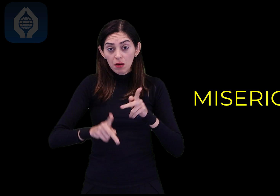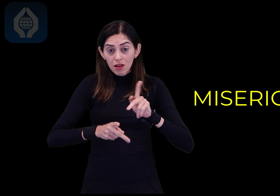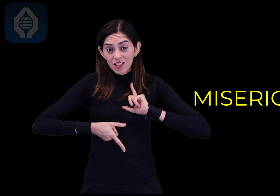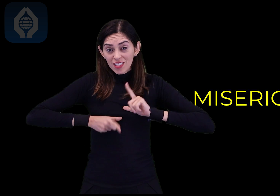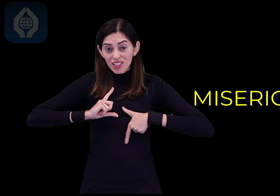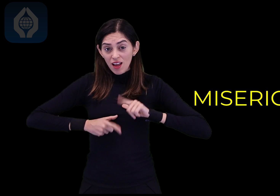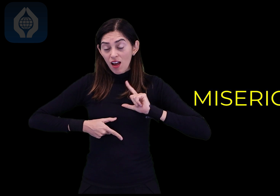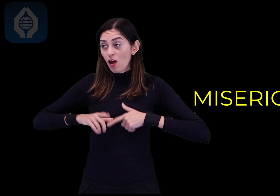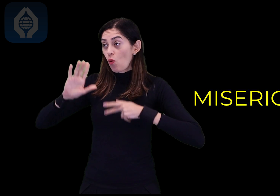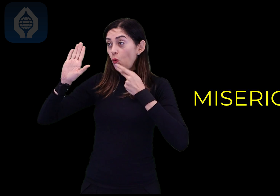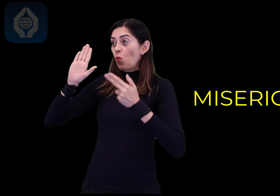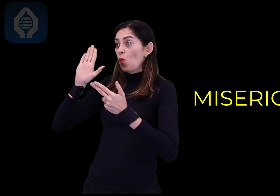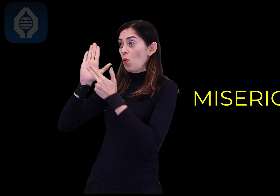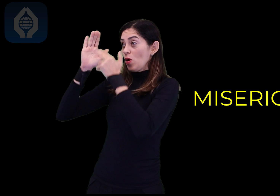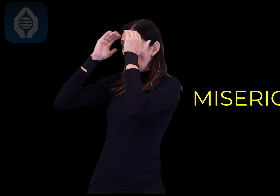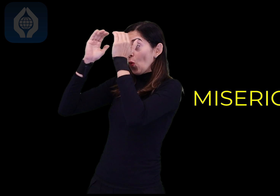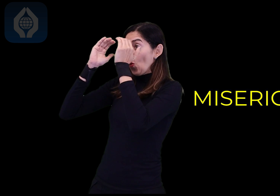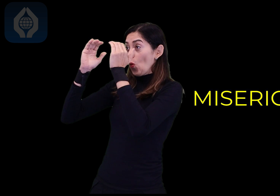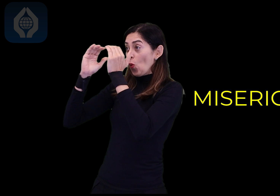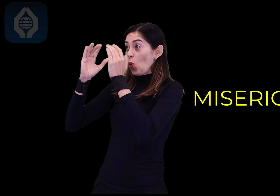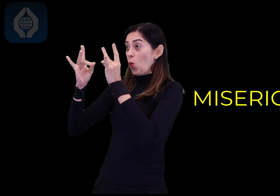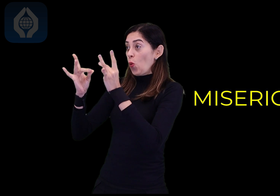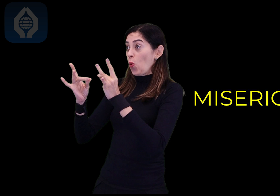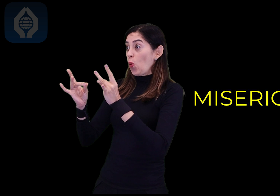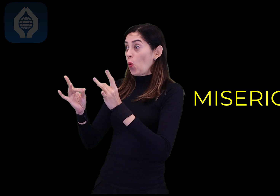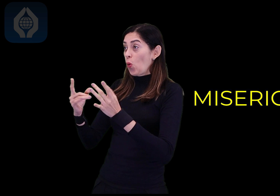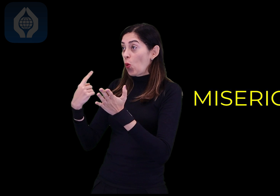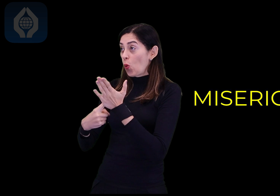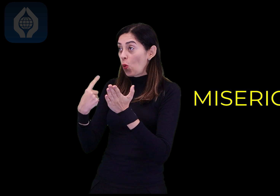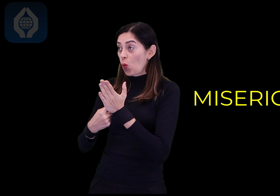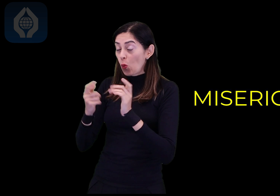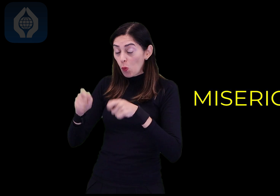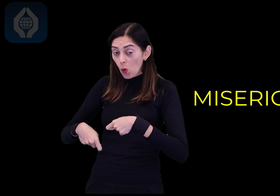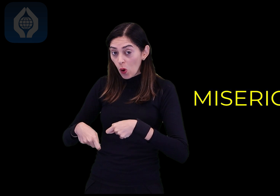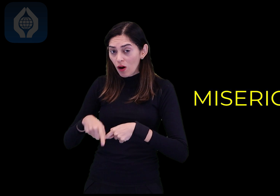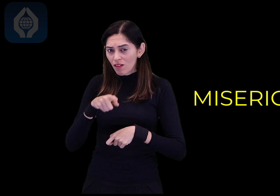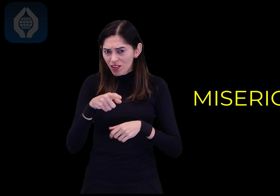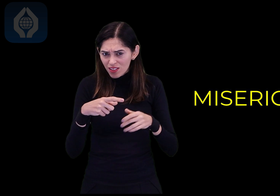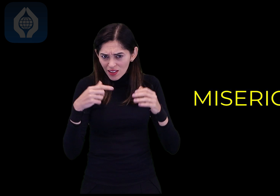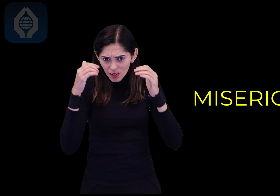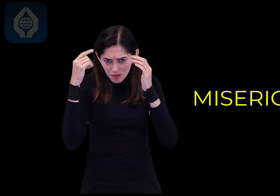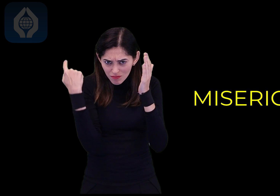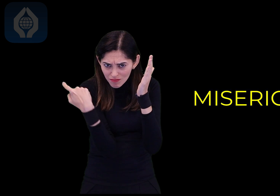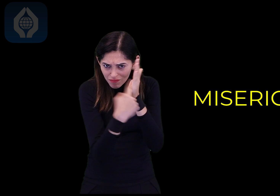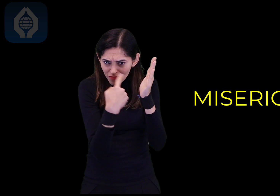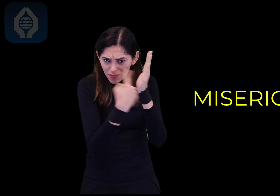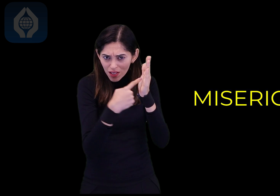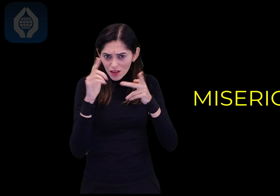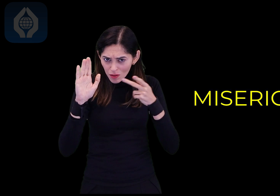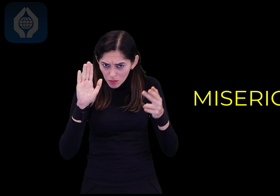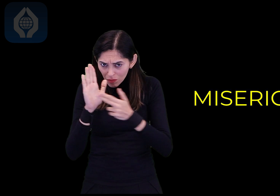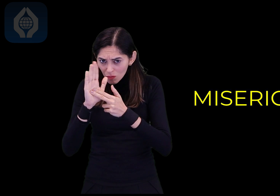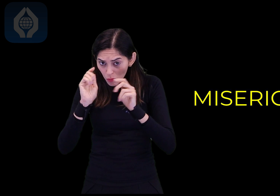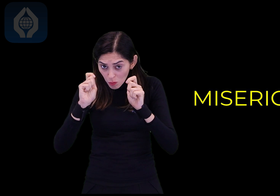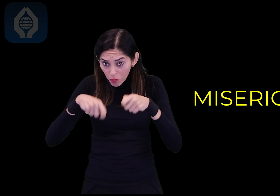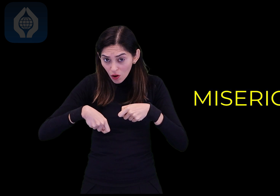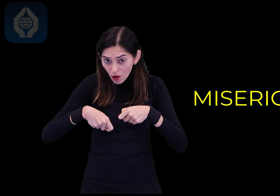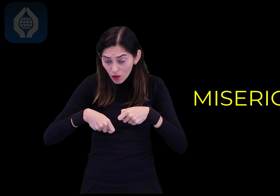fizeram a Deus? Você pode cumprir as suas promessas? A lição de hoje é sobre a santidade de Deus e a